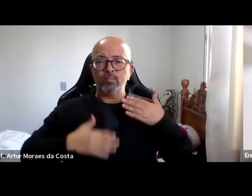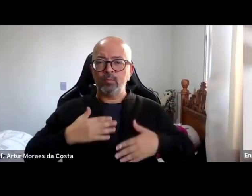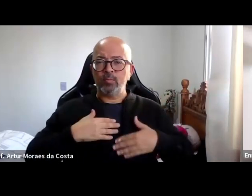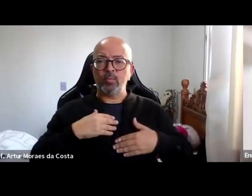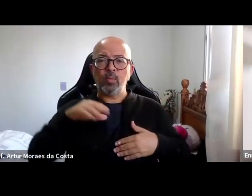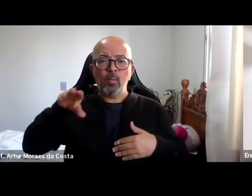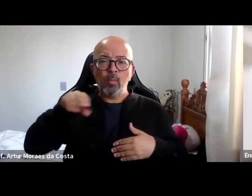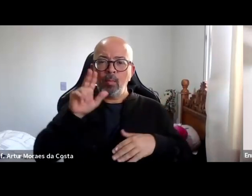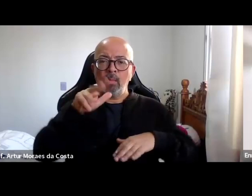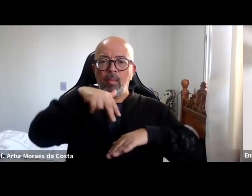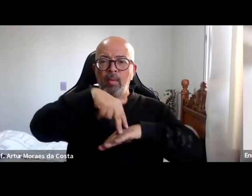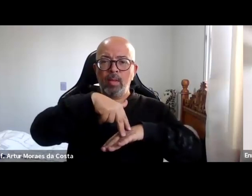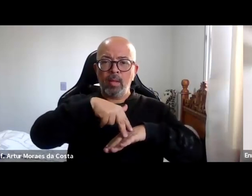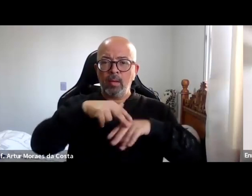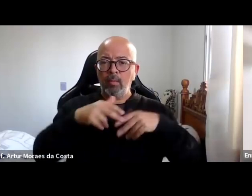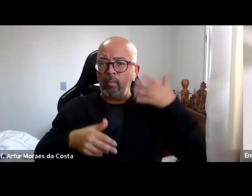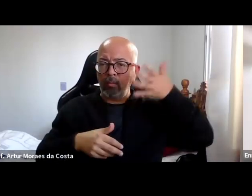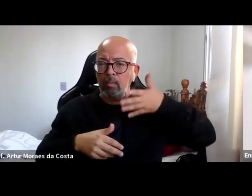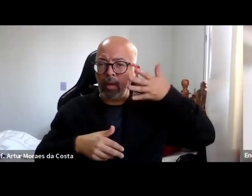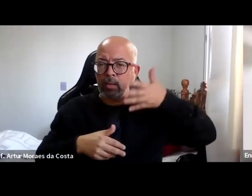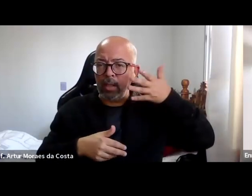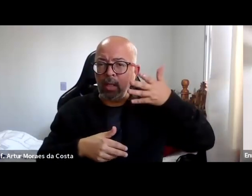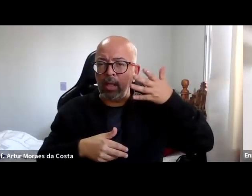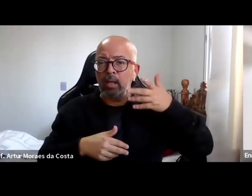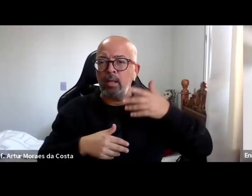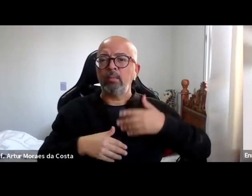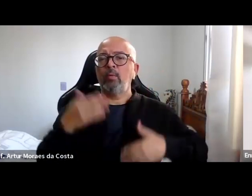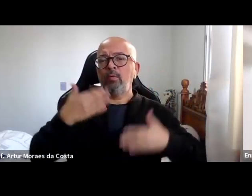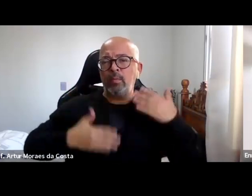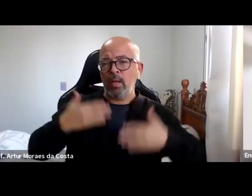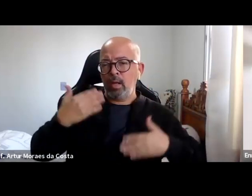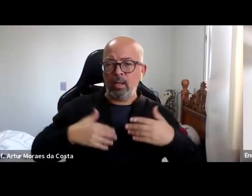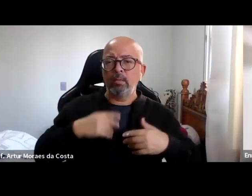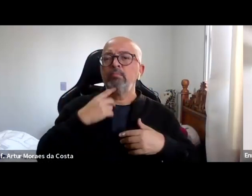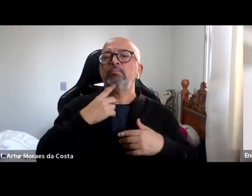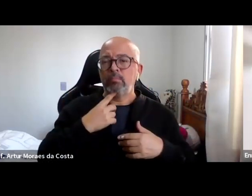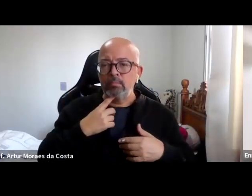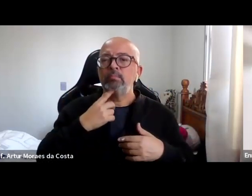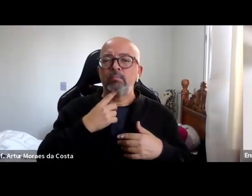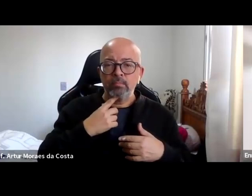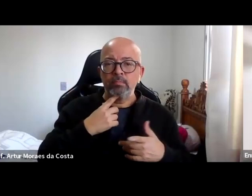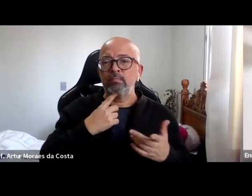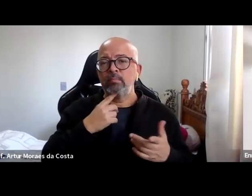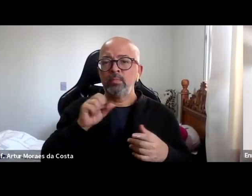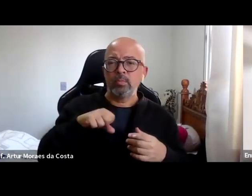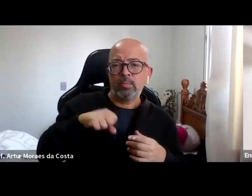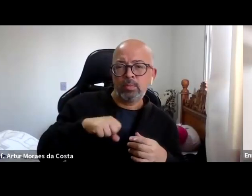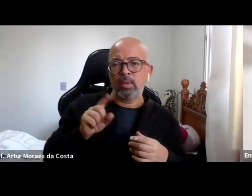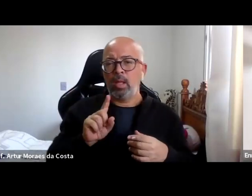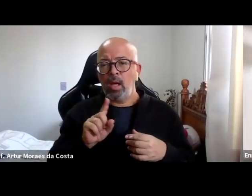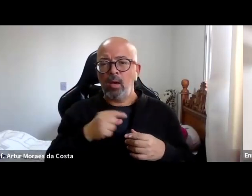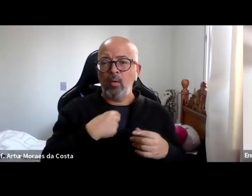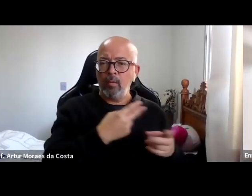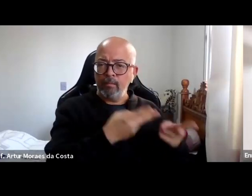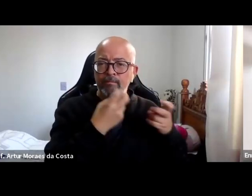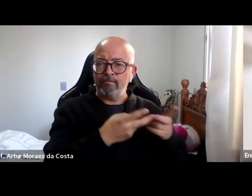los movimientos de de de de la cabeza que a veces se dice sí o se dice no eh la la la posición a veces en